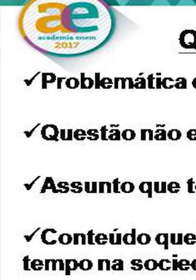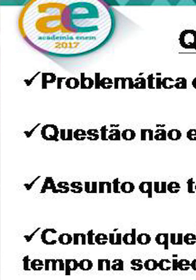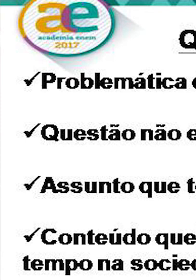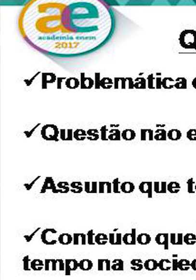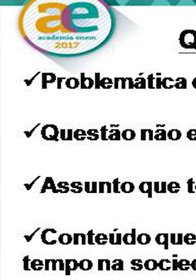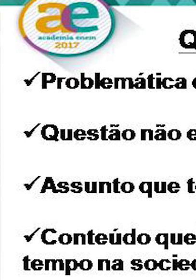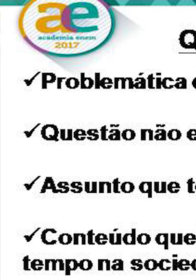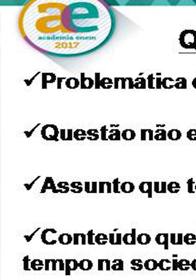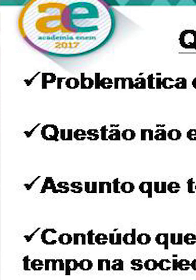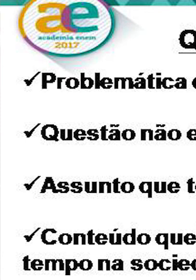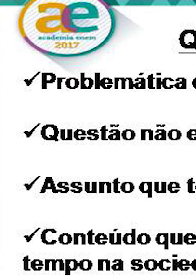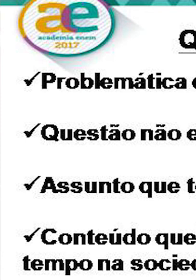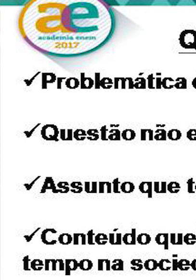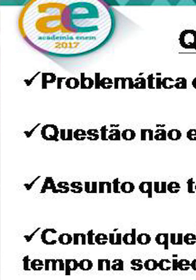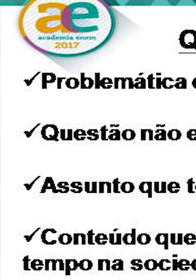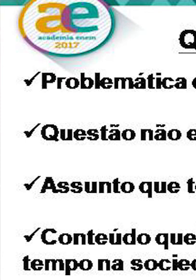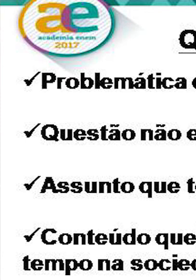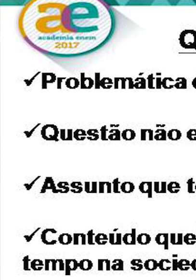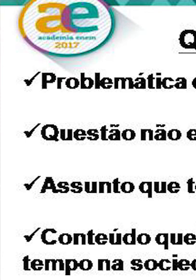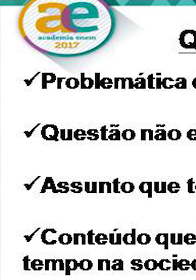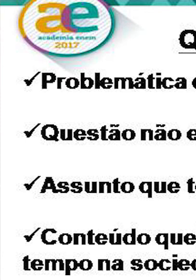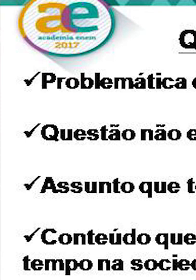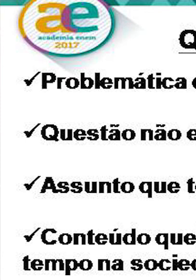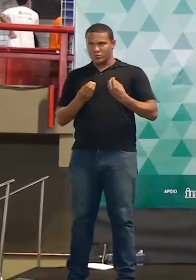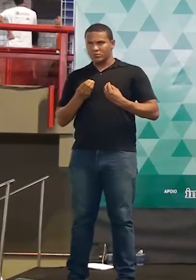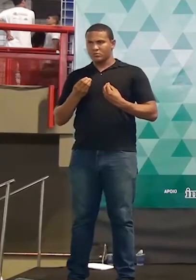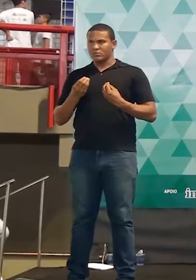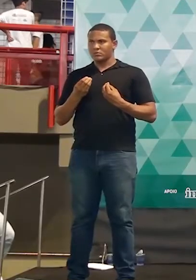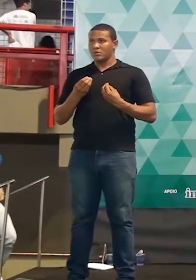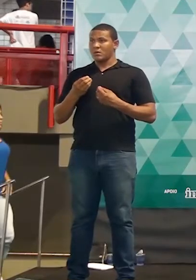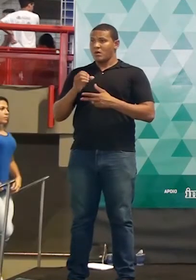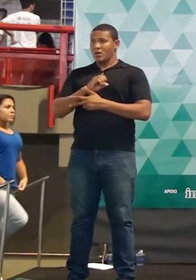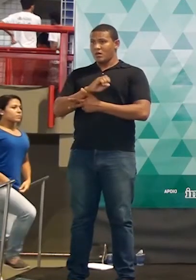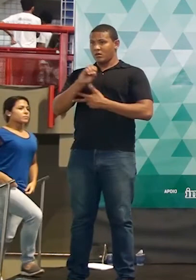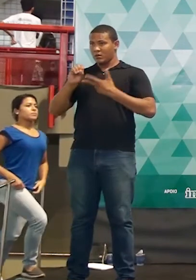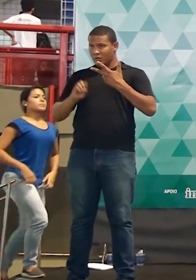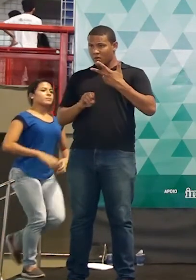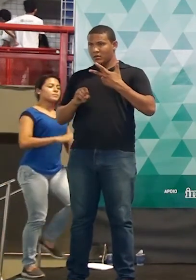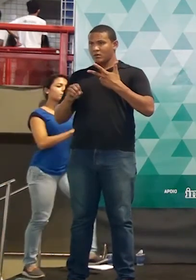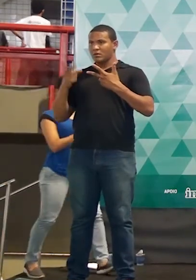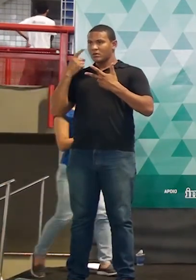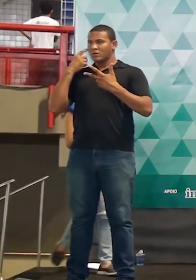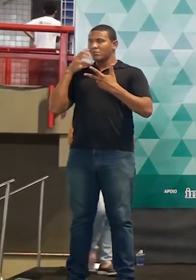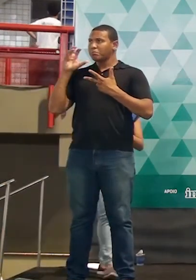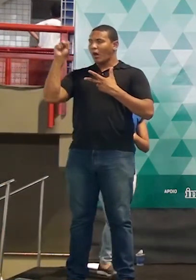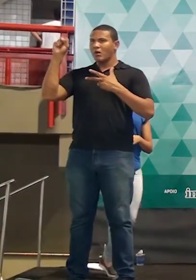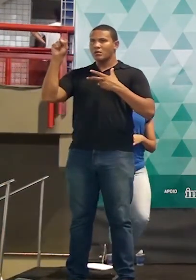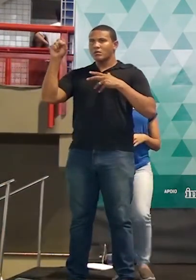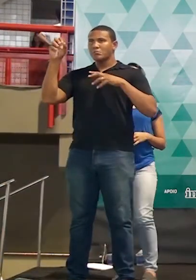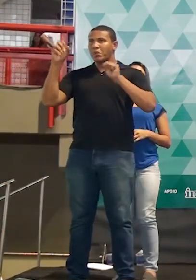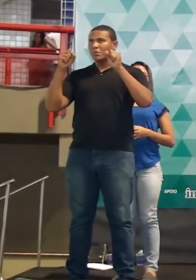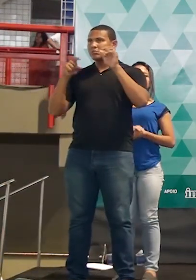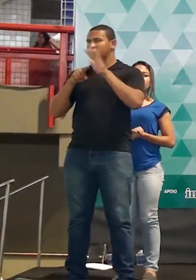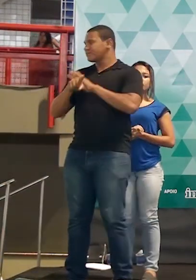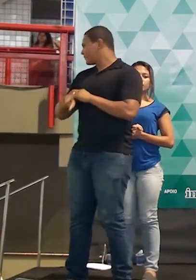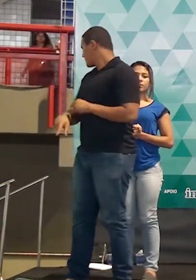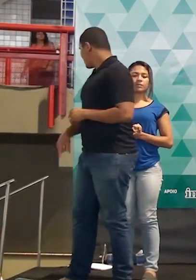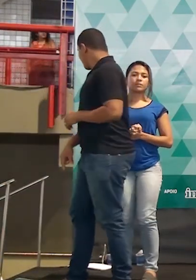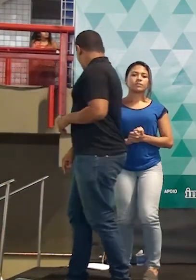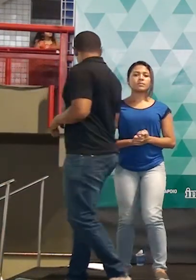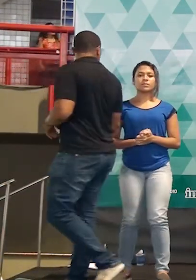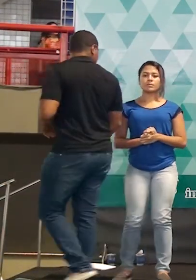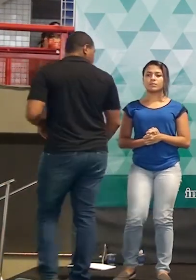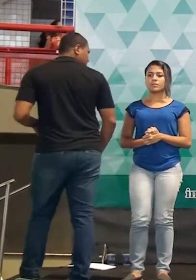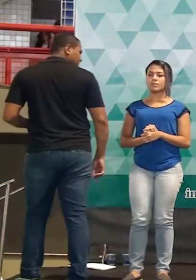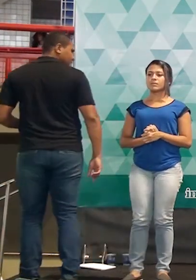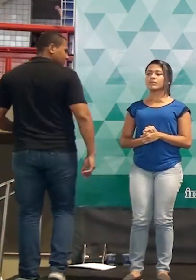nessa realidade. E o Enem capta um problema. O tema da redação do Enem é um problema